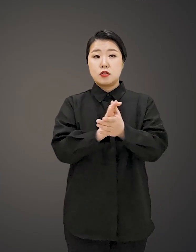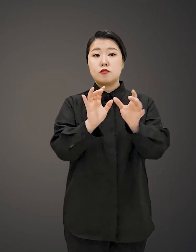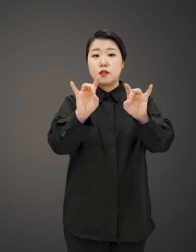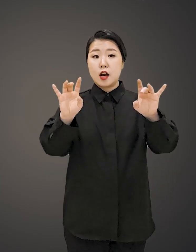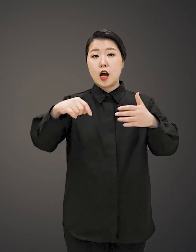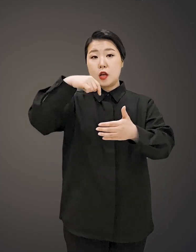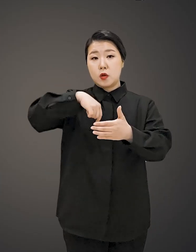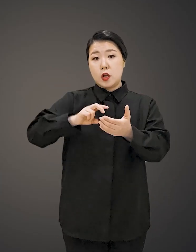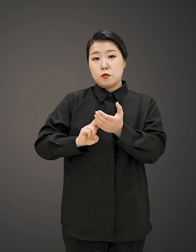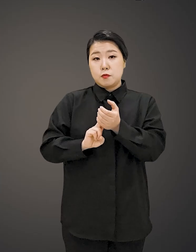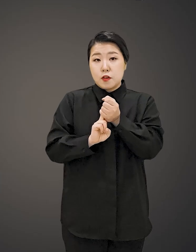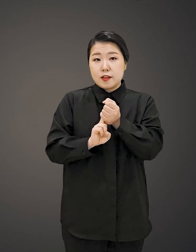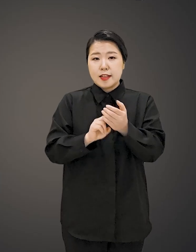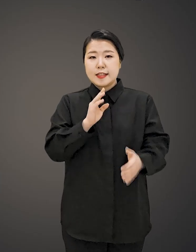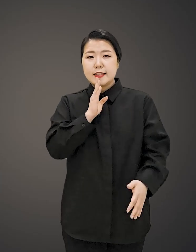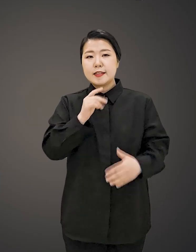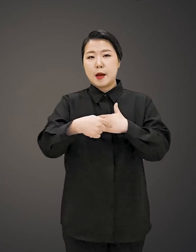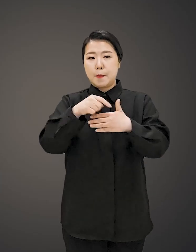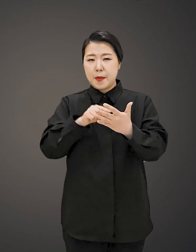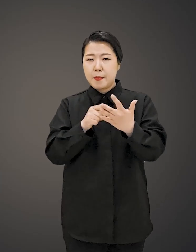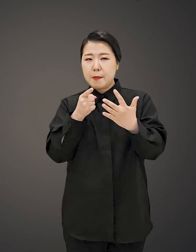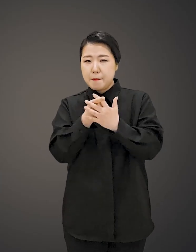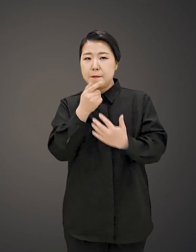진짜 마음이 조금씩 들려와요.